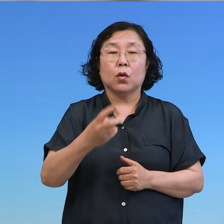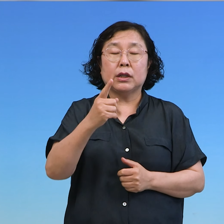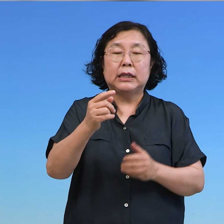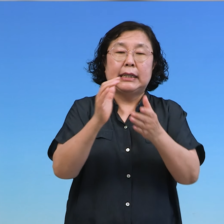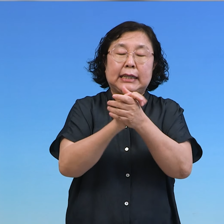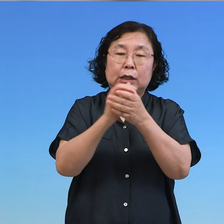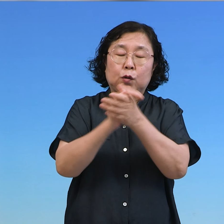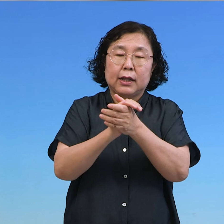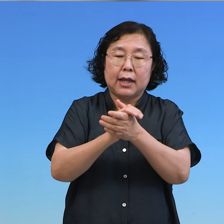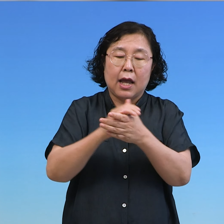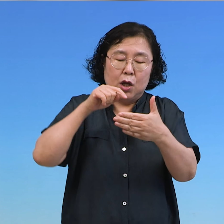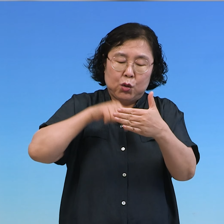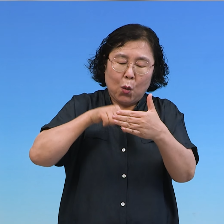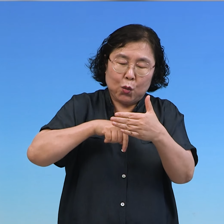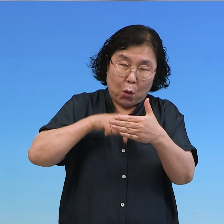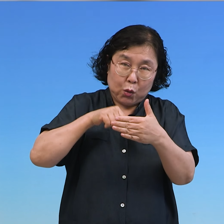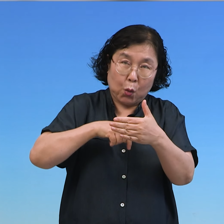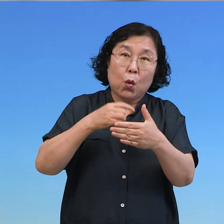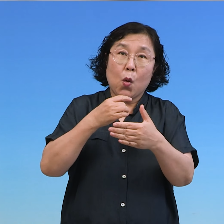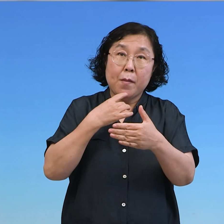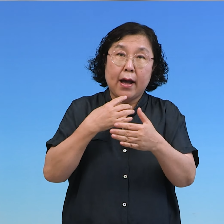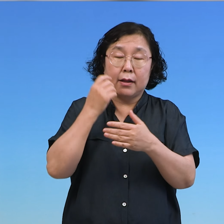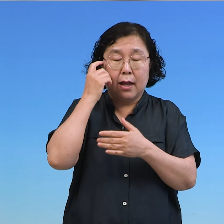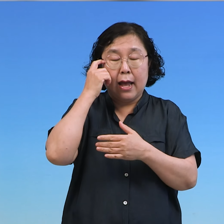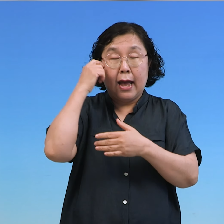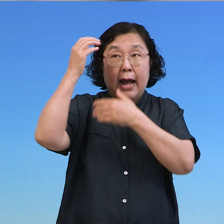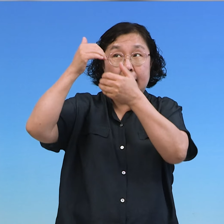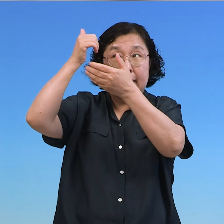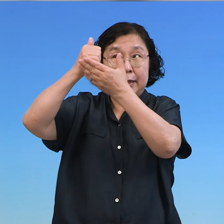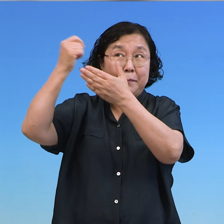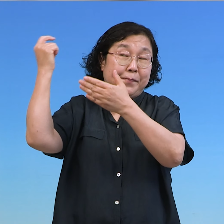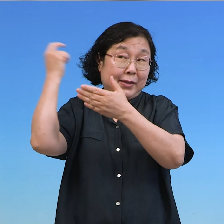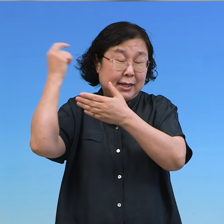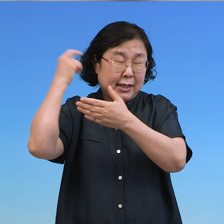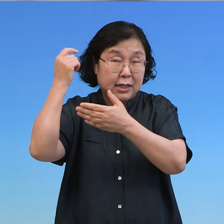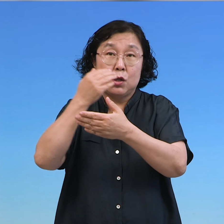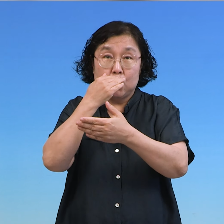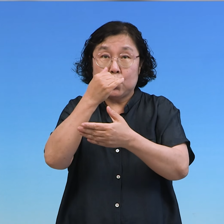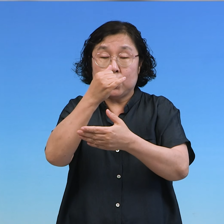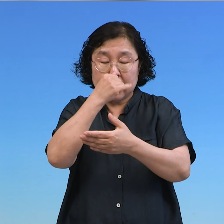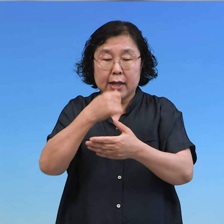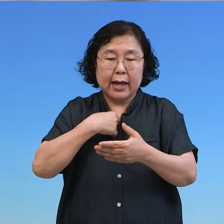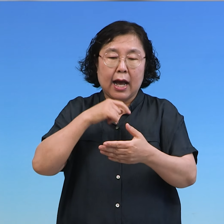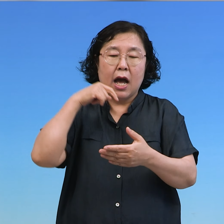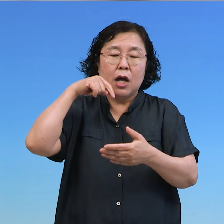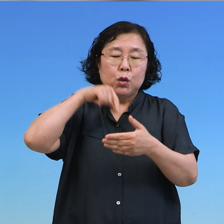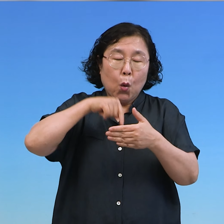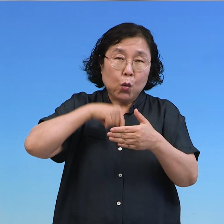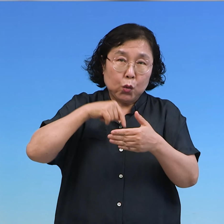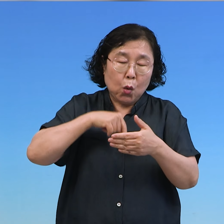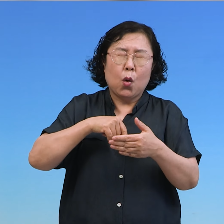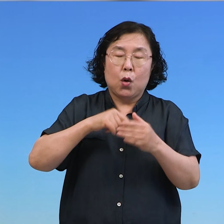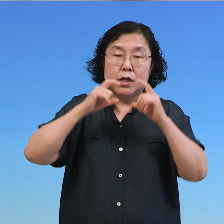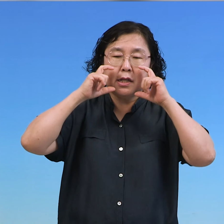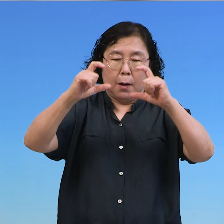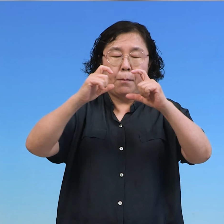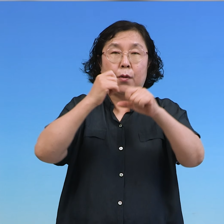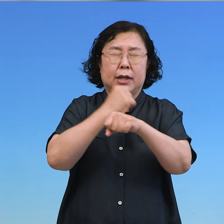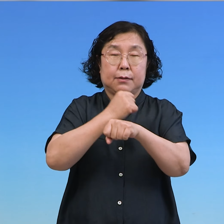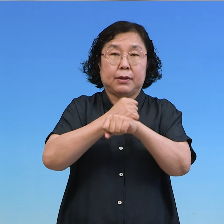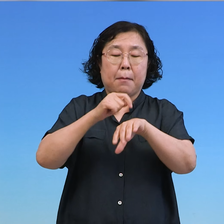그 친구한테는 내가 말로 하면 안 되고요 저 하나님 들으시라고 하나님 들어야 네 말이 내 귀에 들린대로 해준다 그러니까